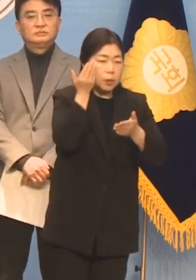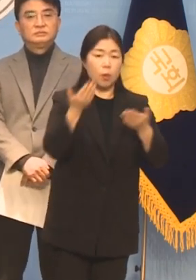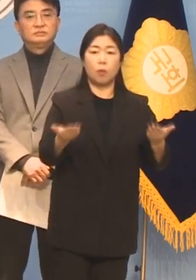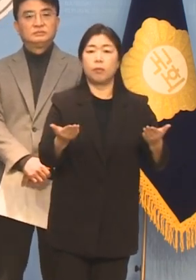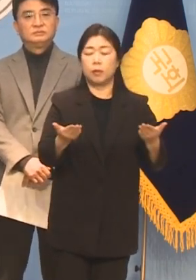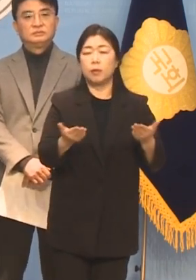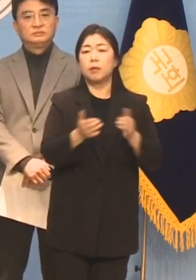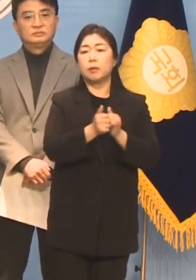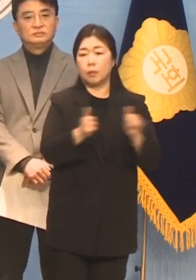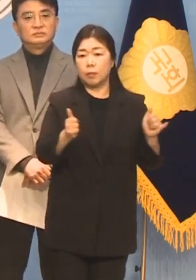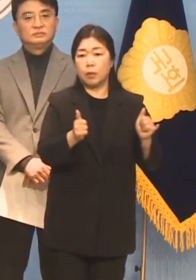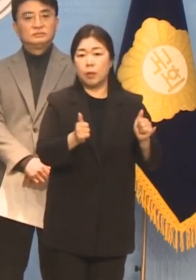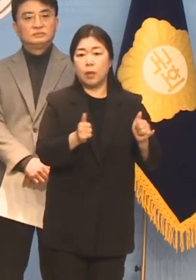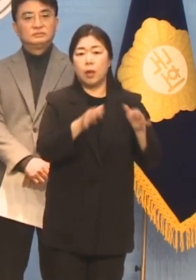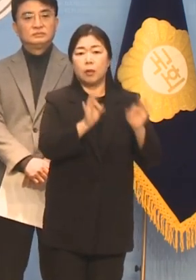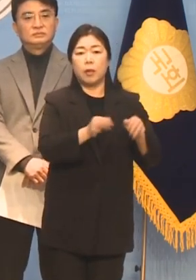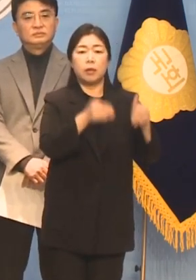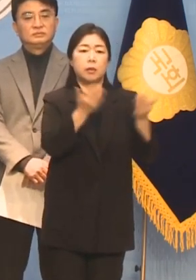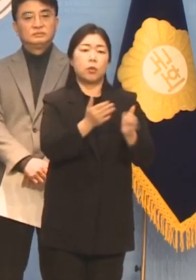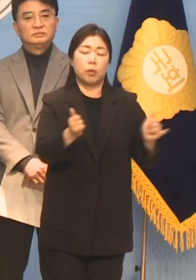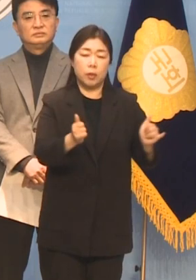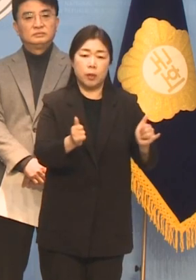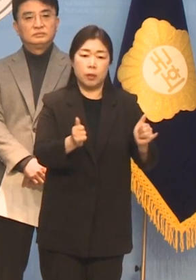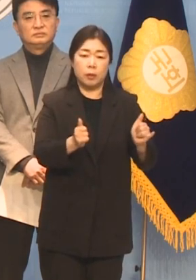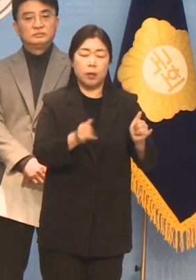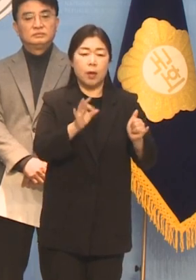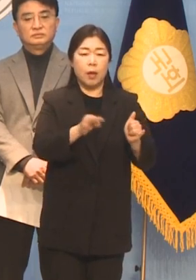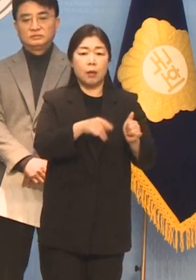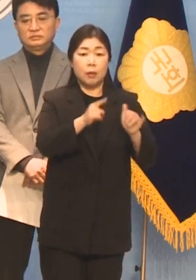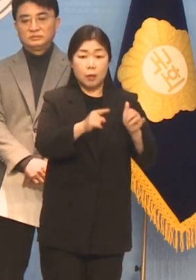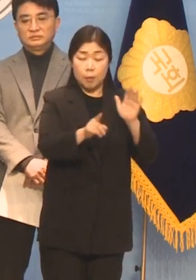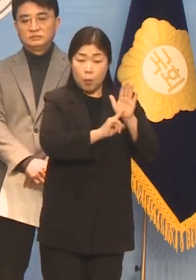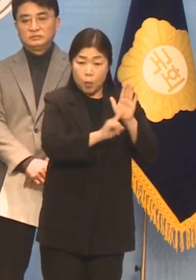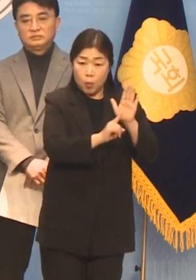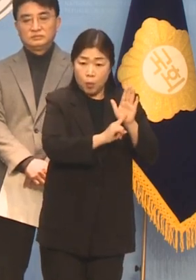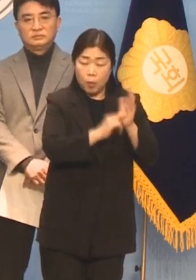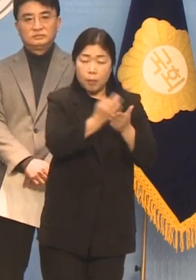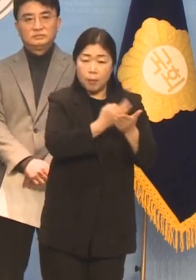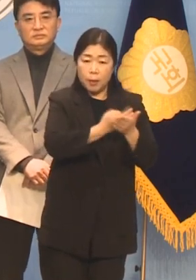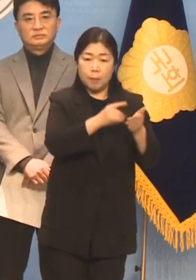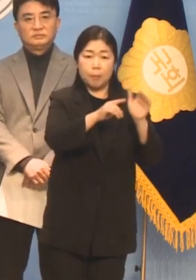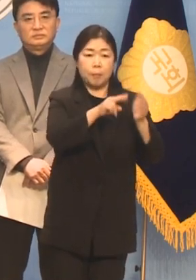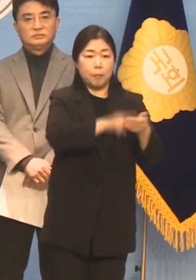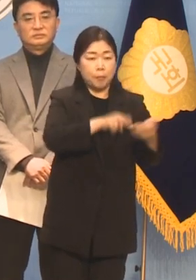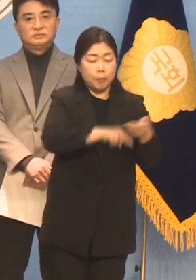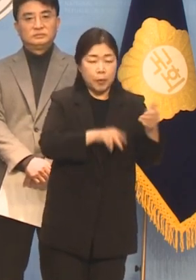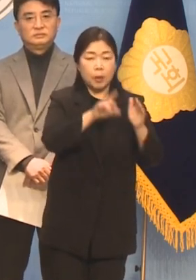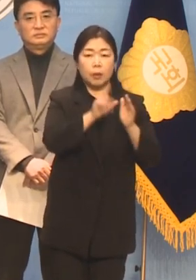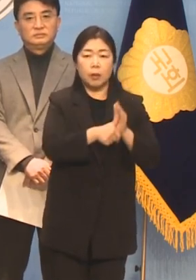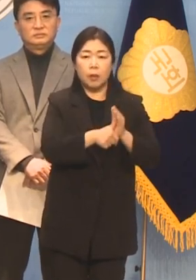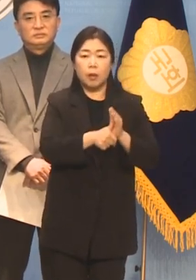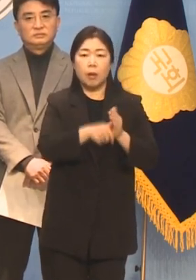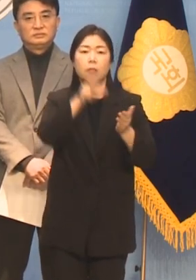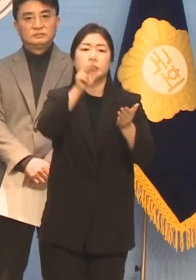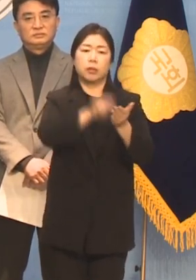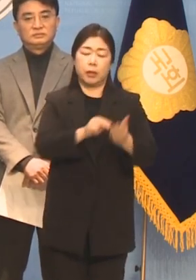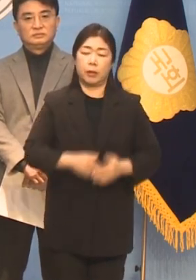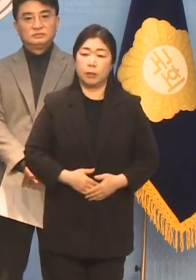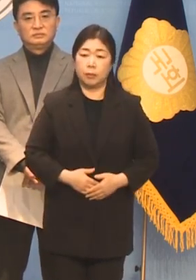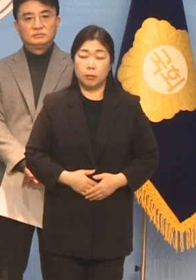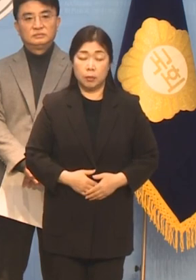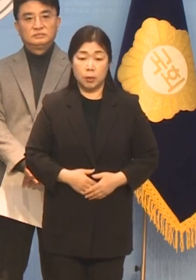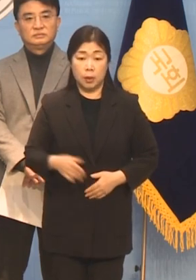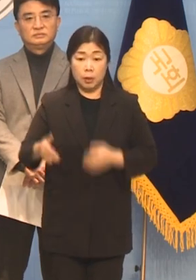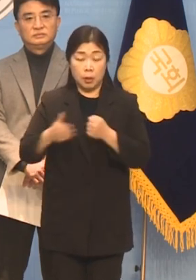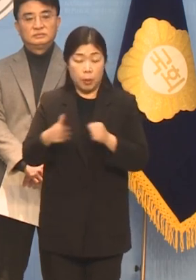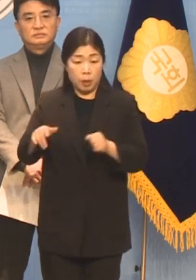내용에 대해서 제대로 설명도 하지 못한 채 상품을 판매하면서 발생하였습니다. 은행을 신뢰한